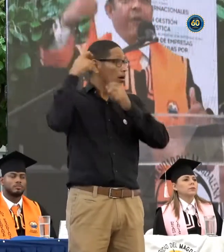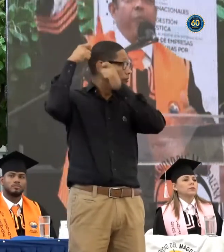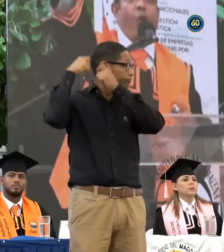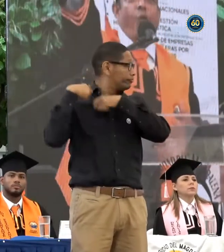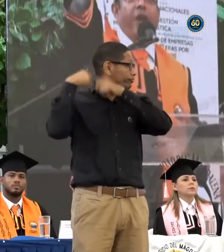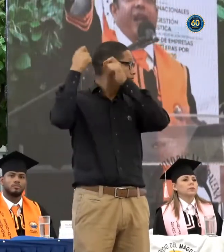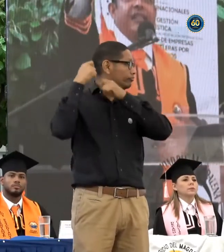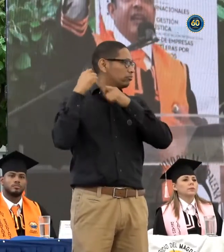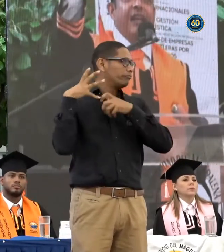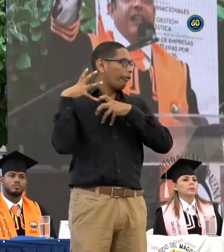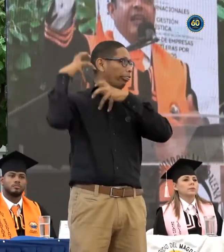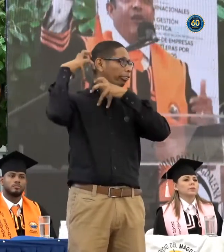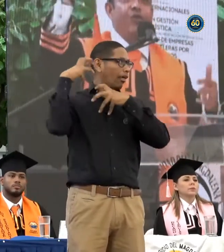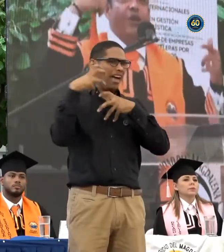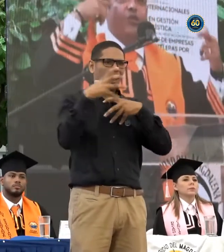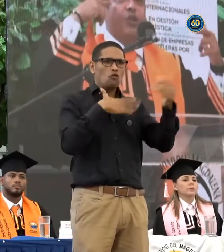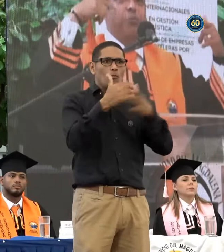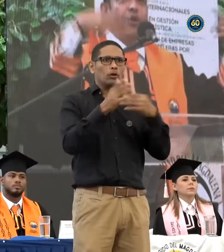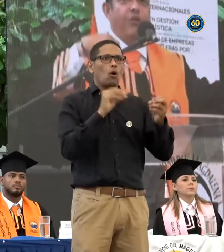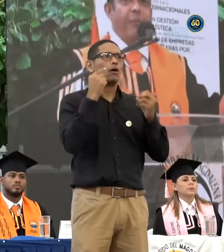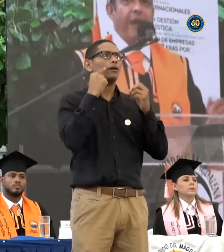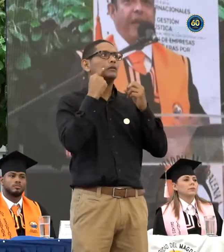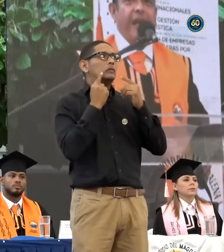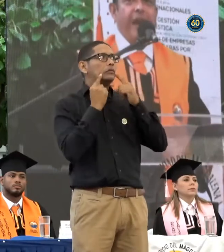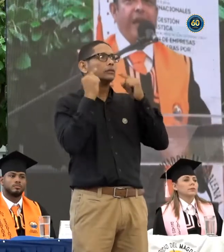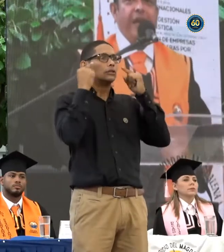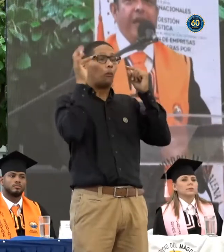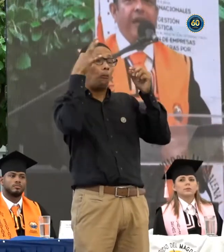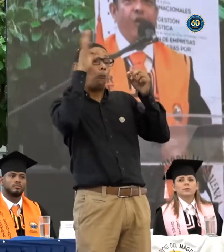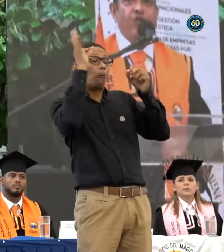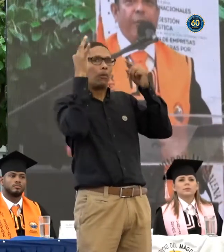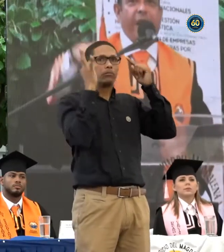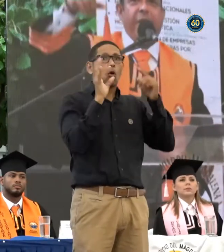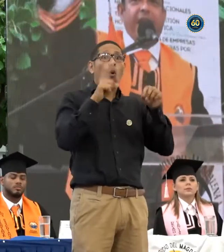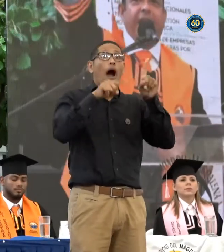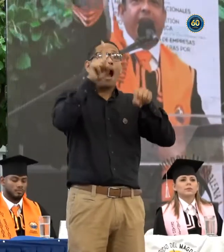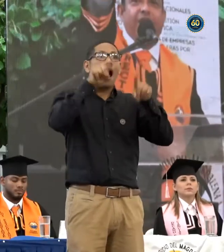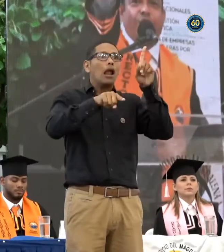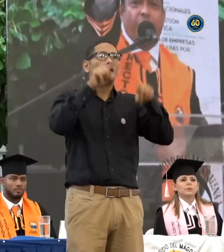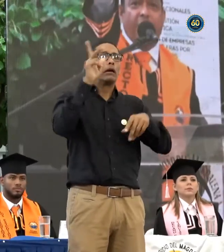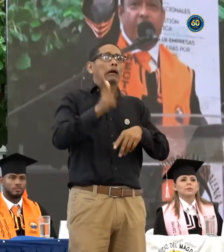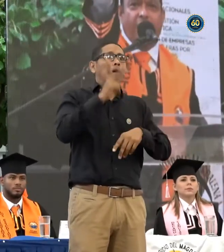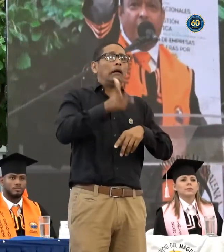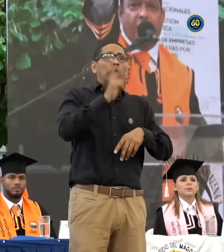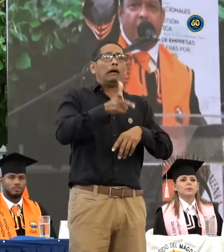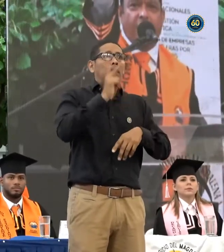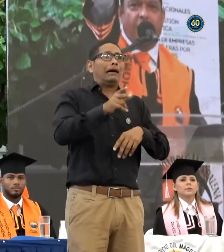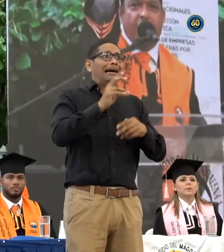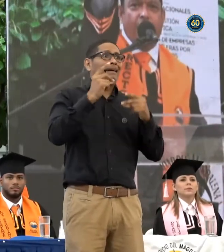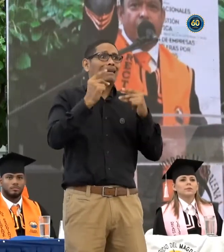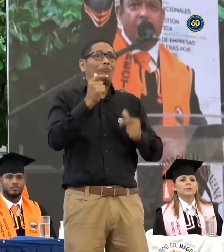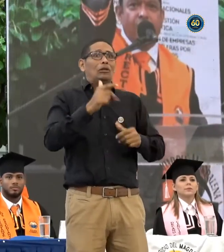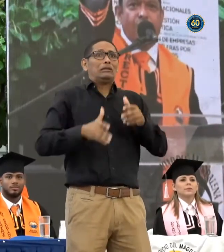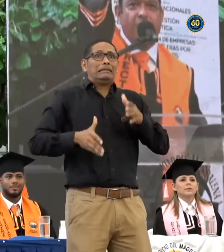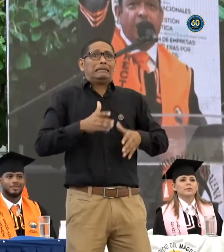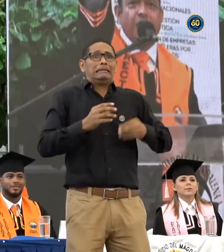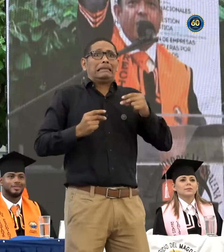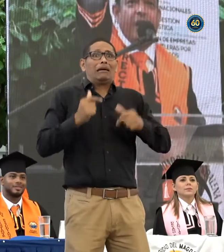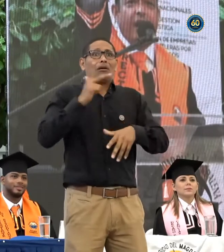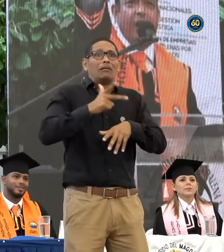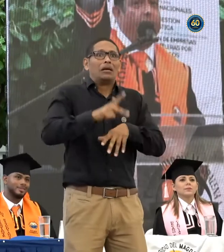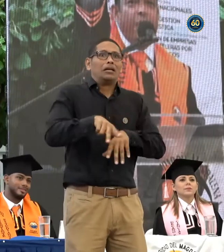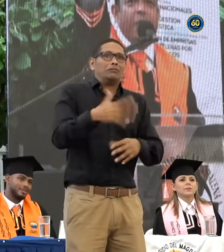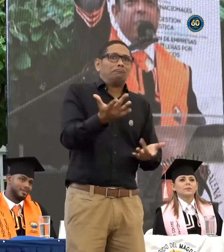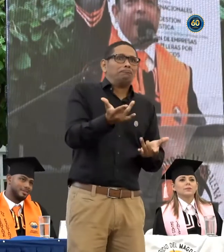blower a la entrada de o se corre un poquito el maquillaje o si apenas viene llegando Como aquella graduanda que viene allá corriendo tratando de llegar la